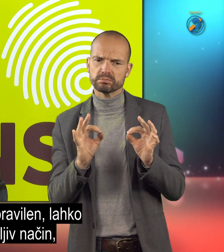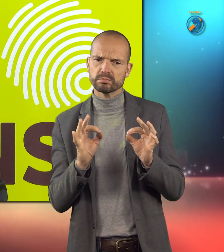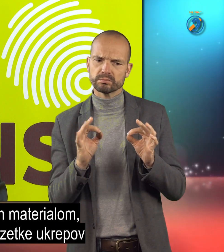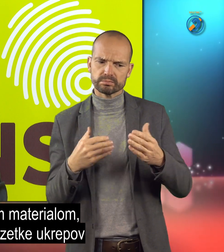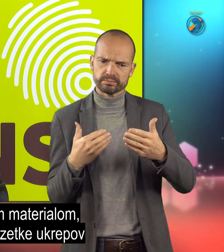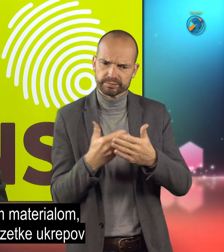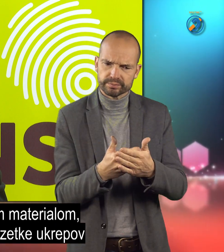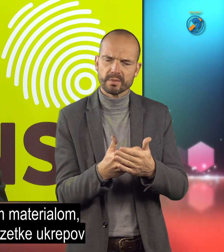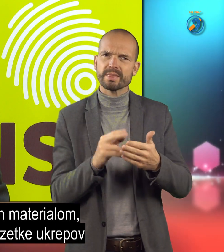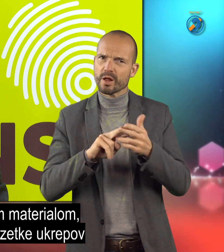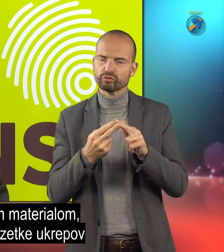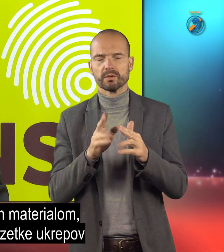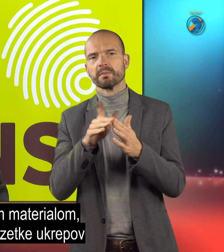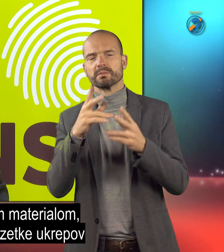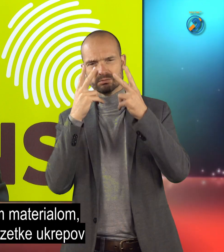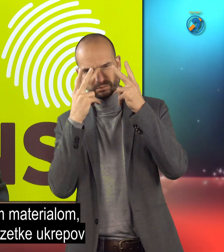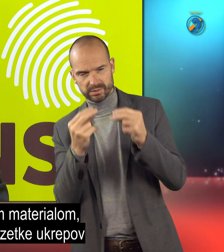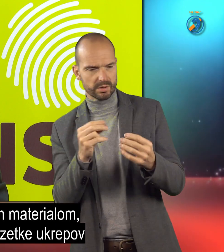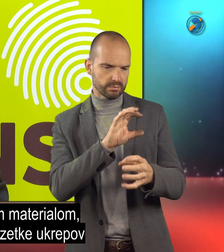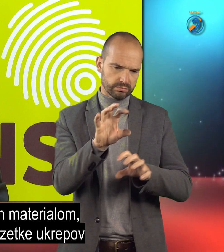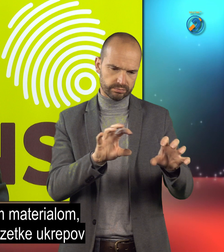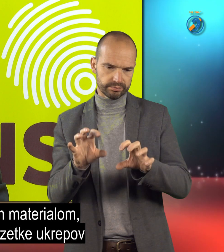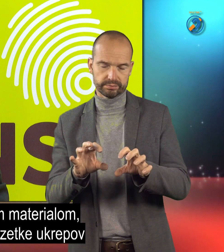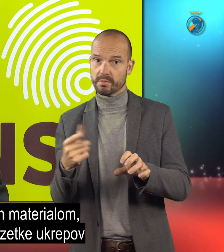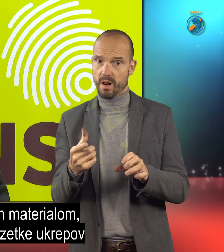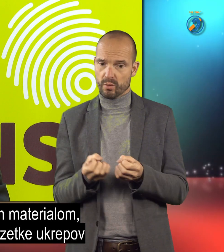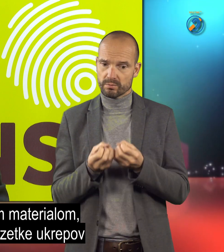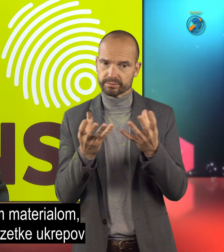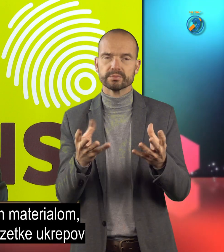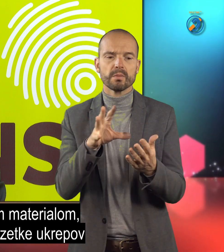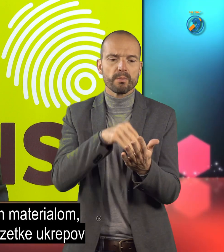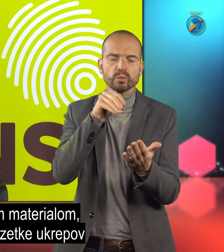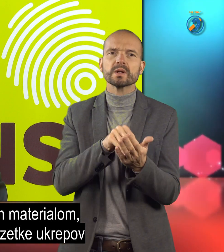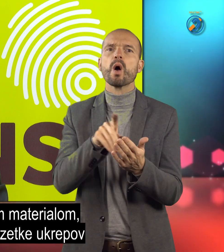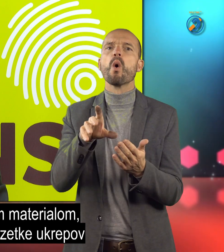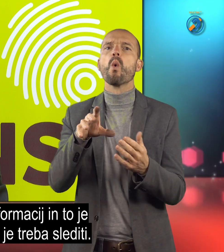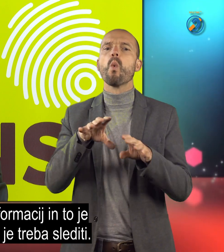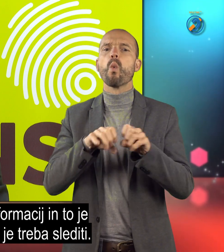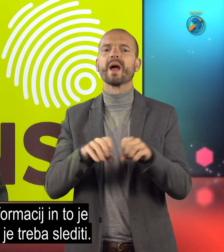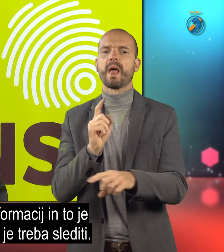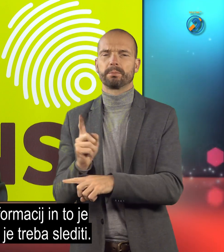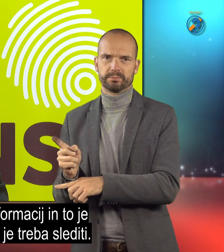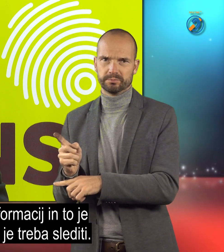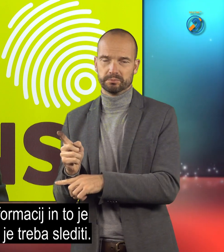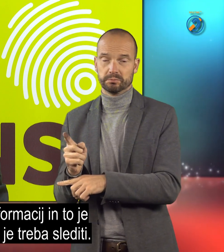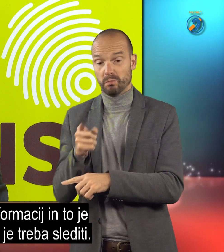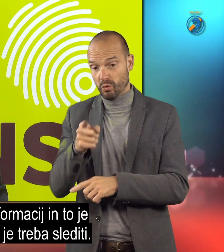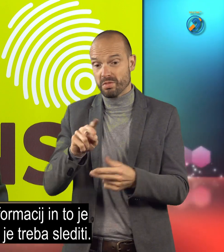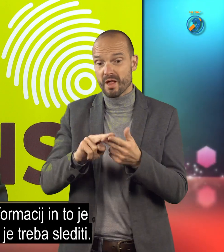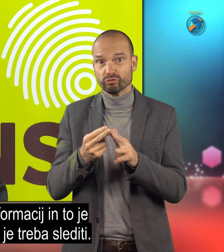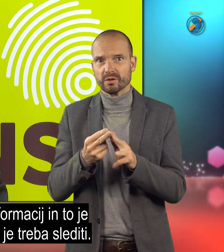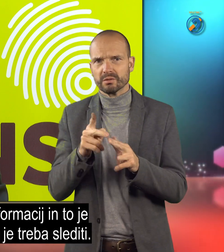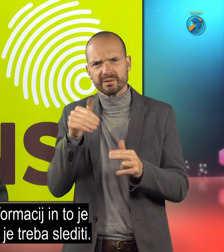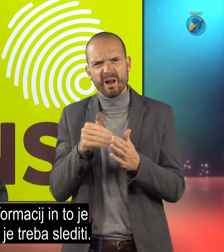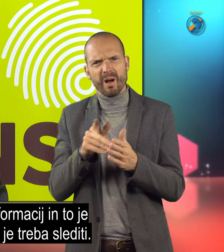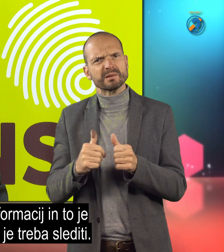način pogosto za slikovnim materialom podaja neke povzetke ukrepov in drugih informacij in to je tisti način, ki je treba